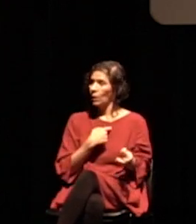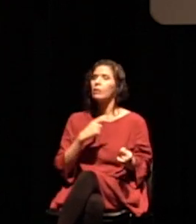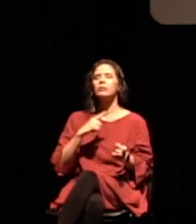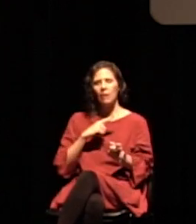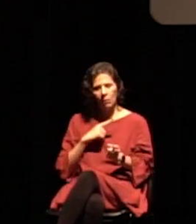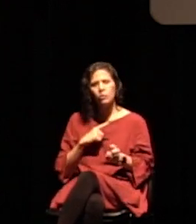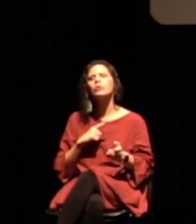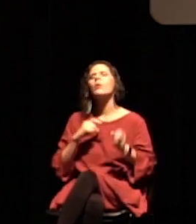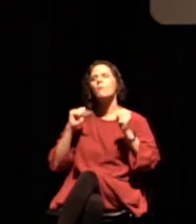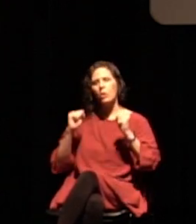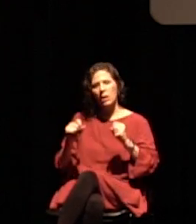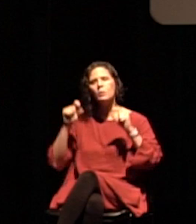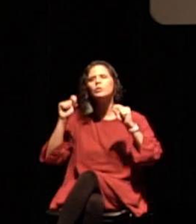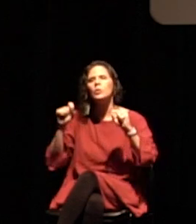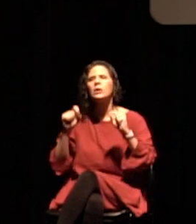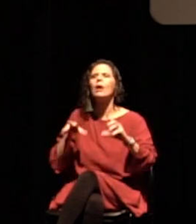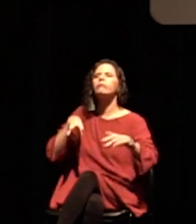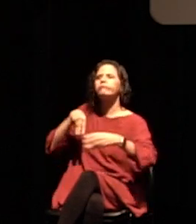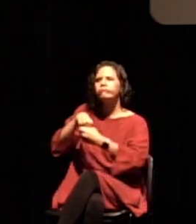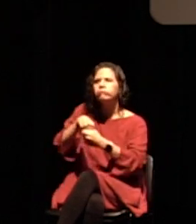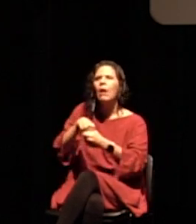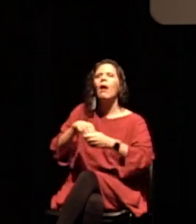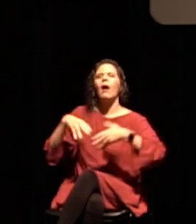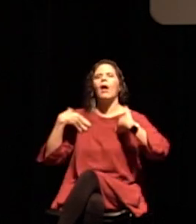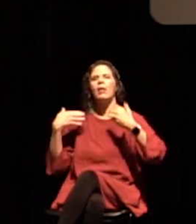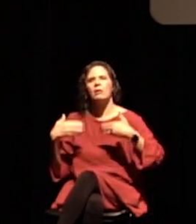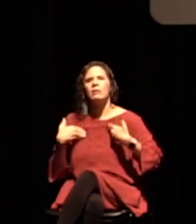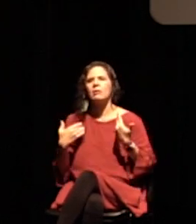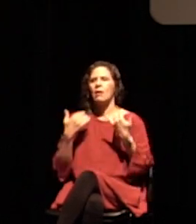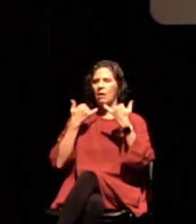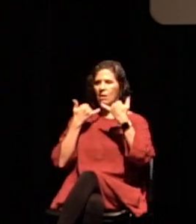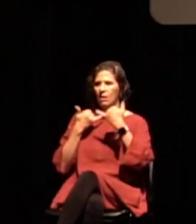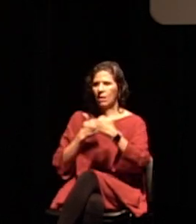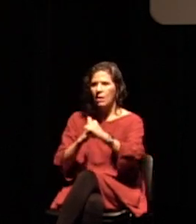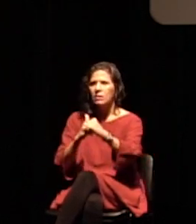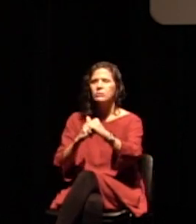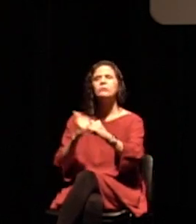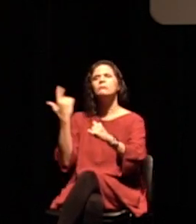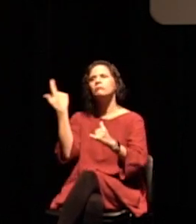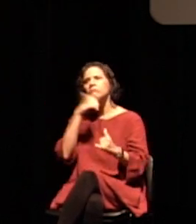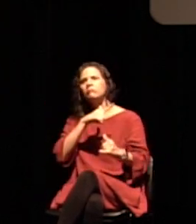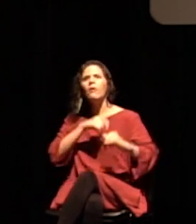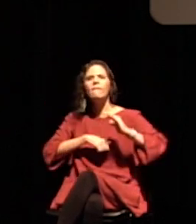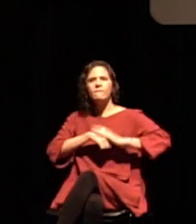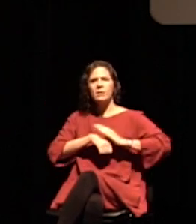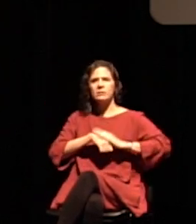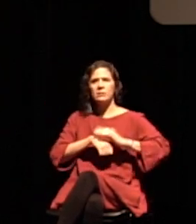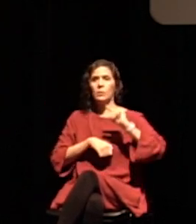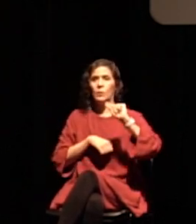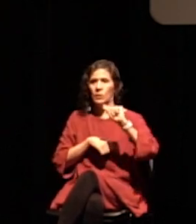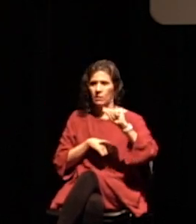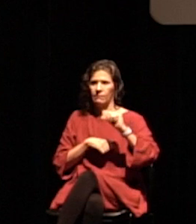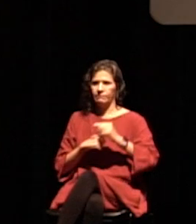a alegria, nós temos a energia de fazer com que o que é